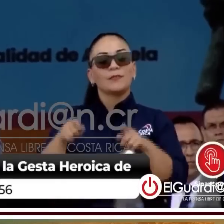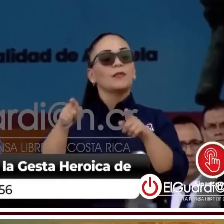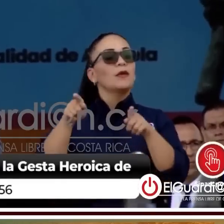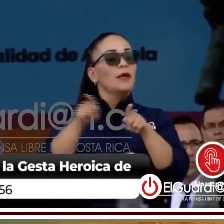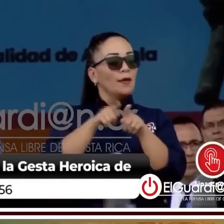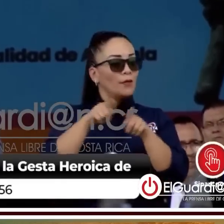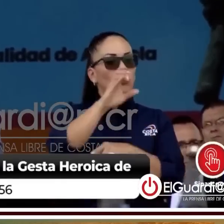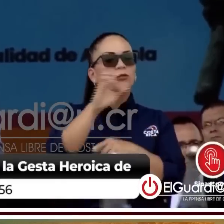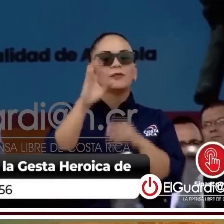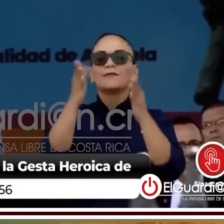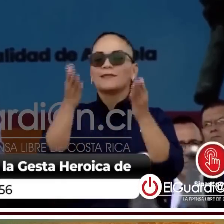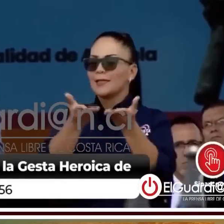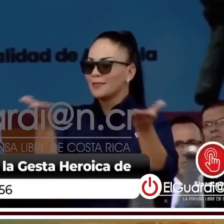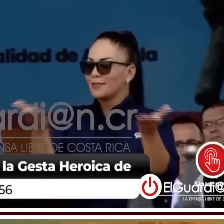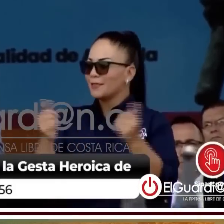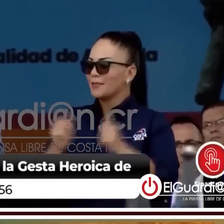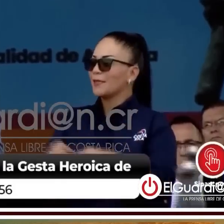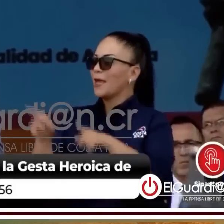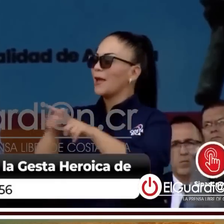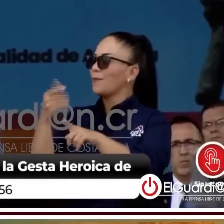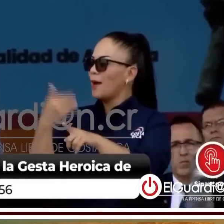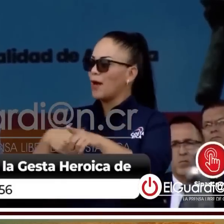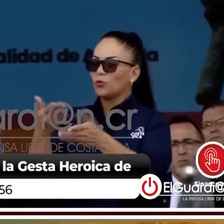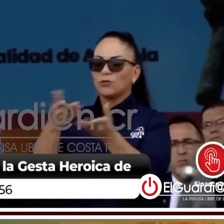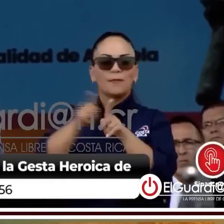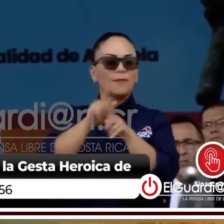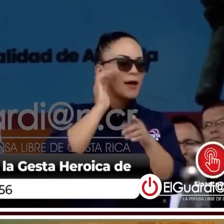Compatriotas, hermanas, hermanos,